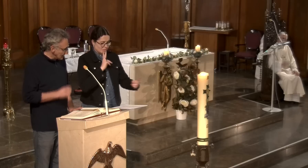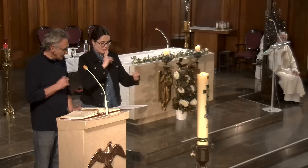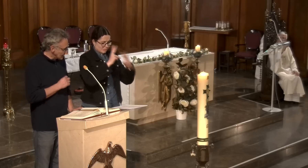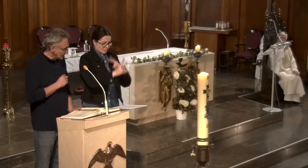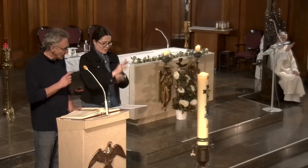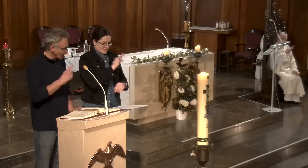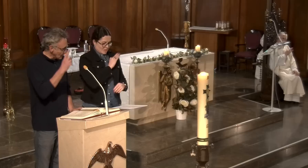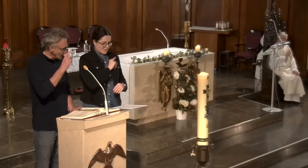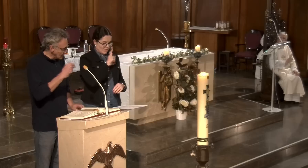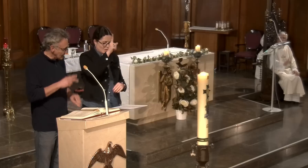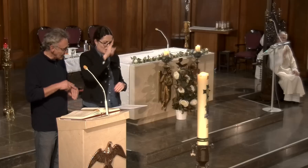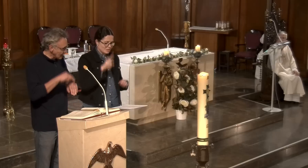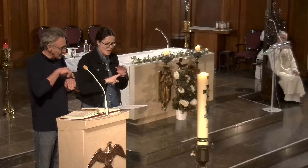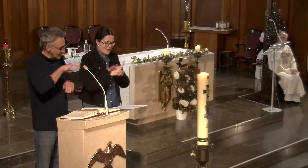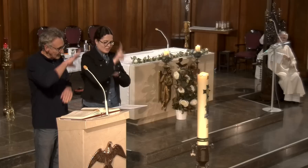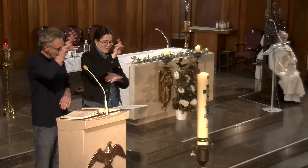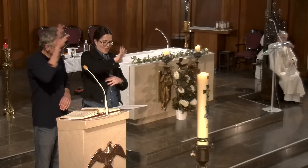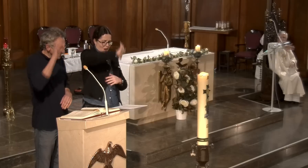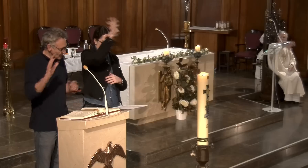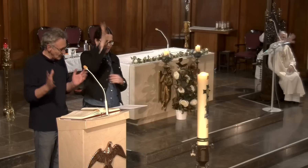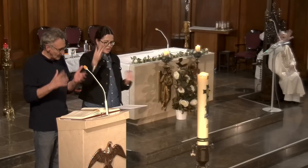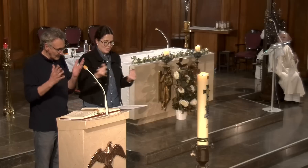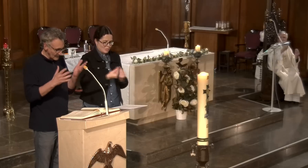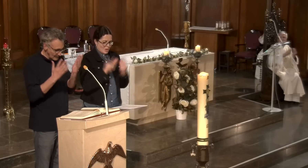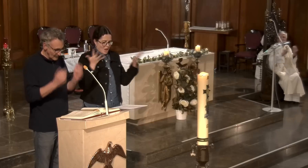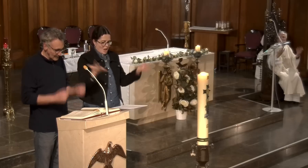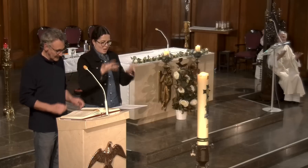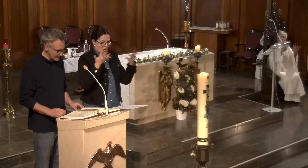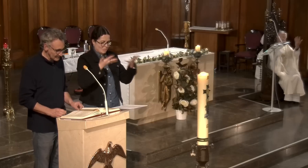el señor Dios asciende al cielo con aclamaciones